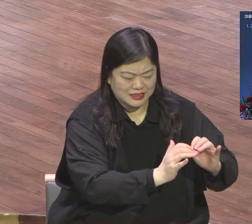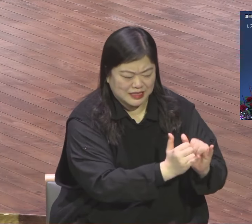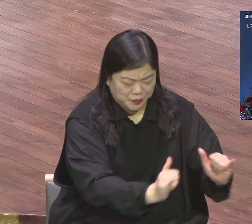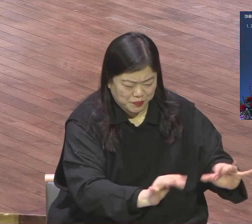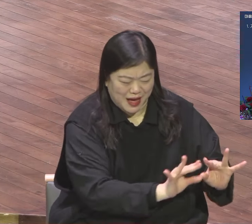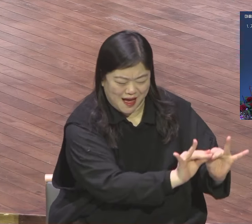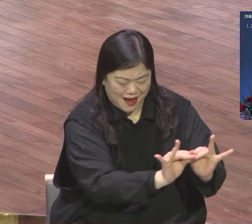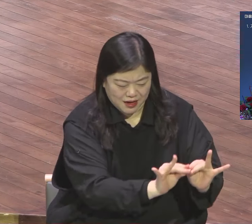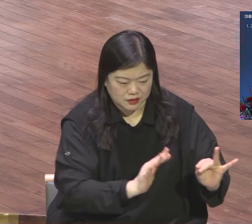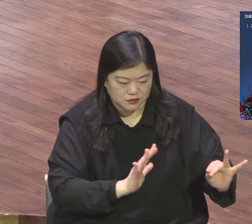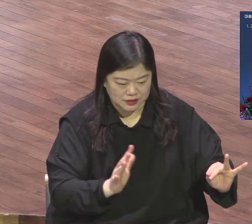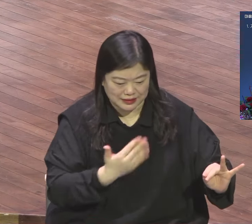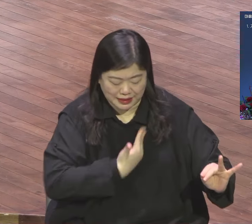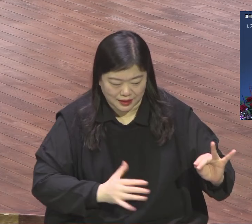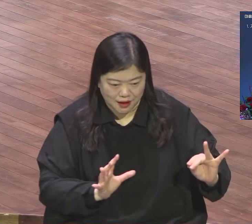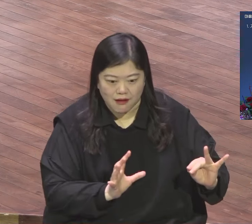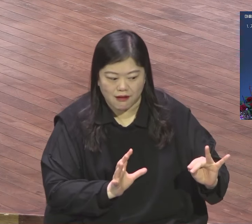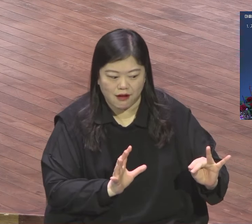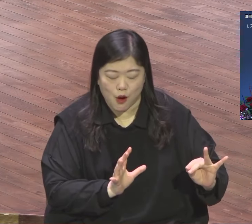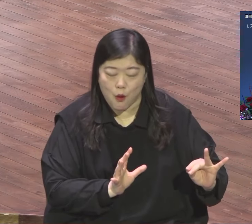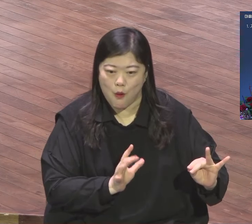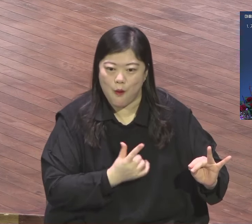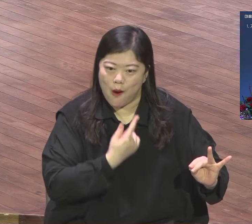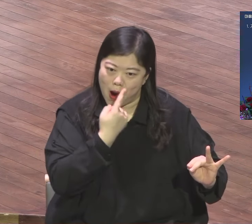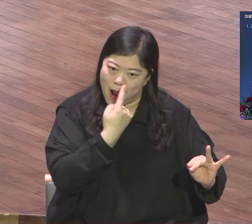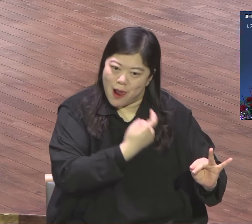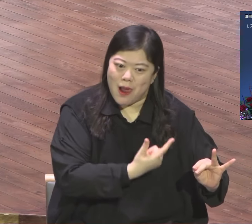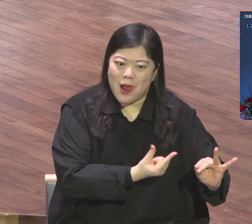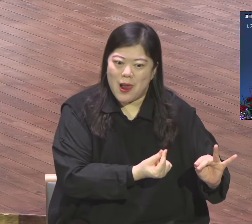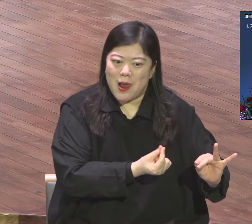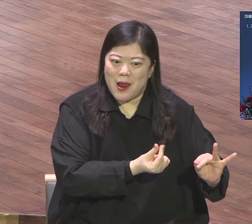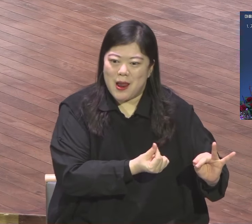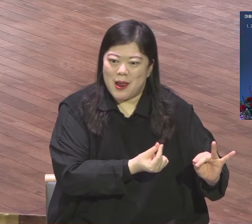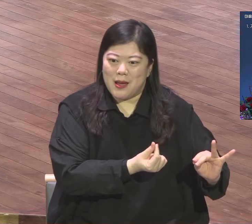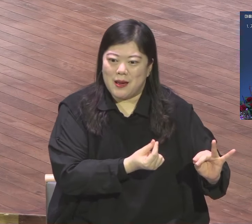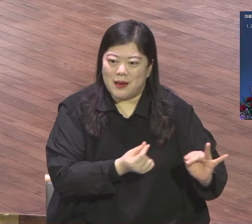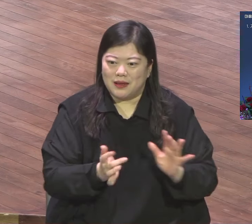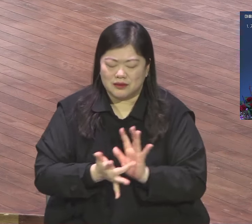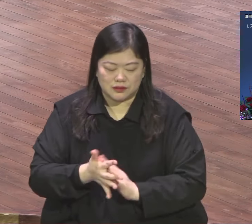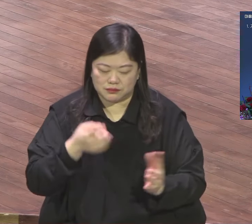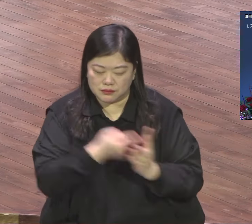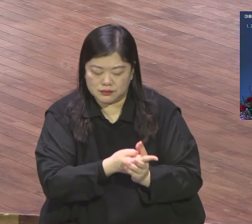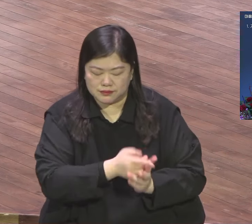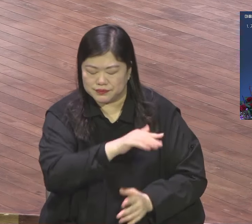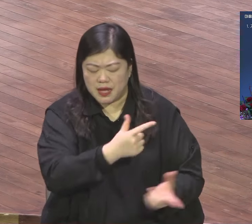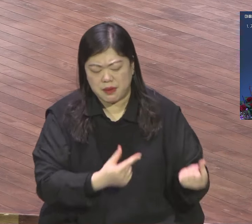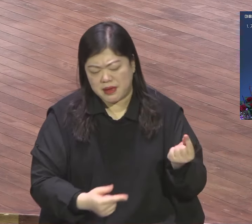아니에요. 인간이 절대로 스스로 해결할 수 없는